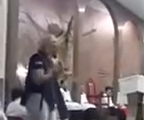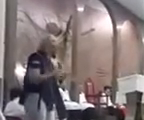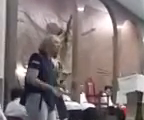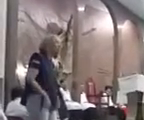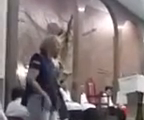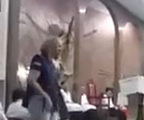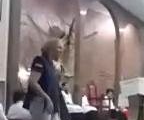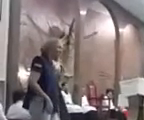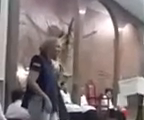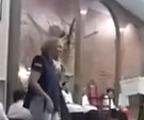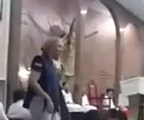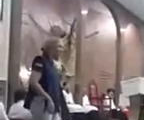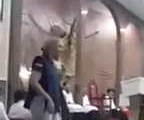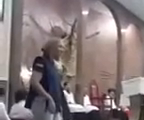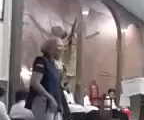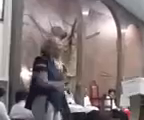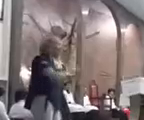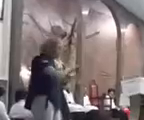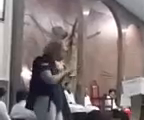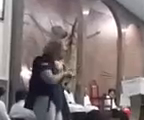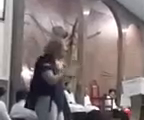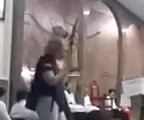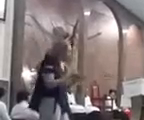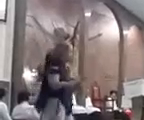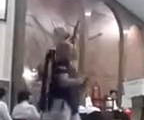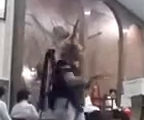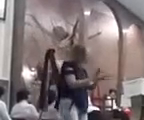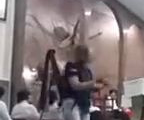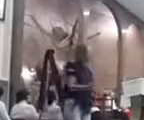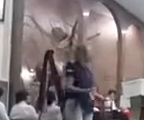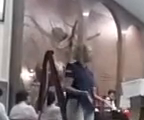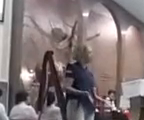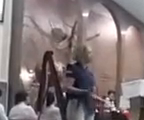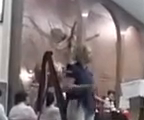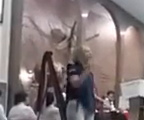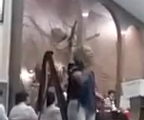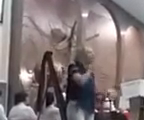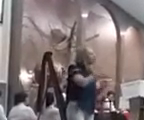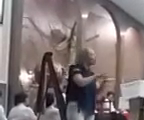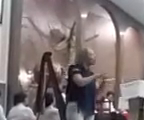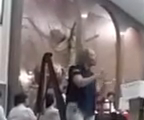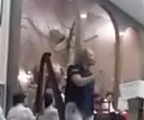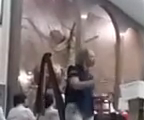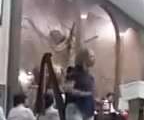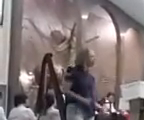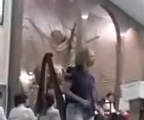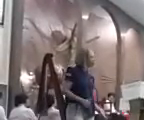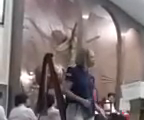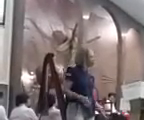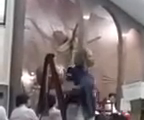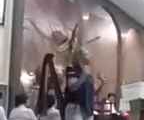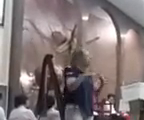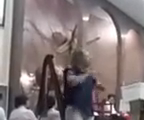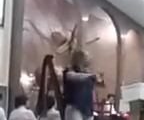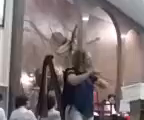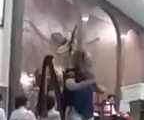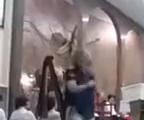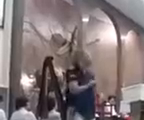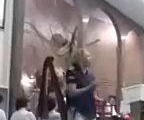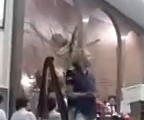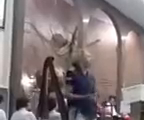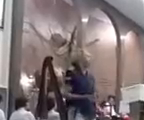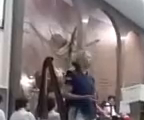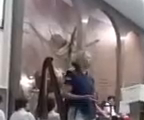verdadeiramente cristãos. Não é só fingidos de ir à missa, de participar de alguma